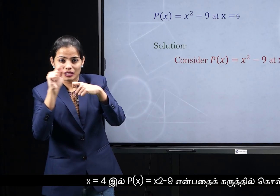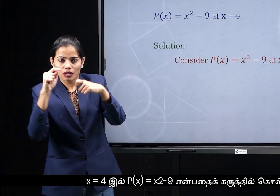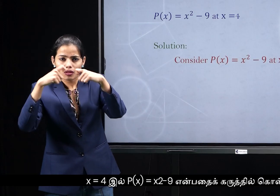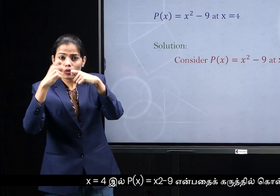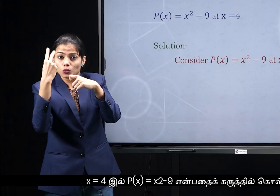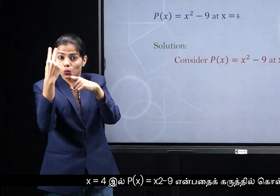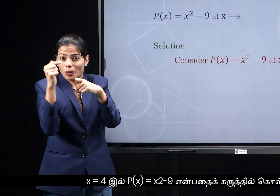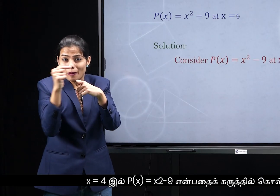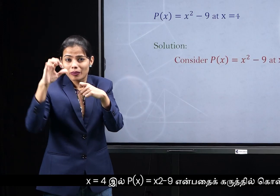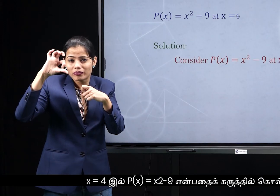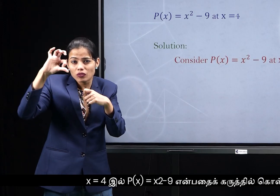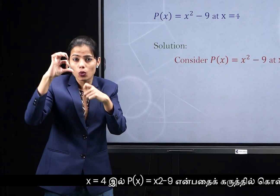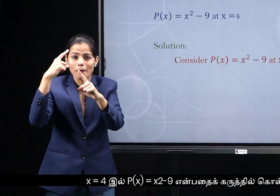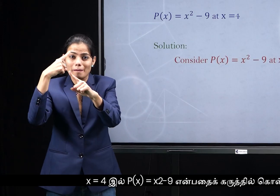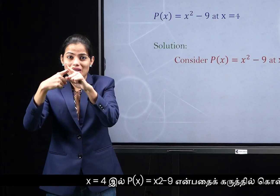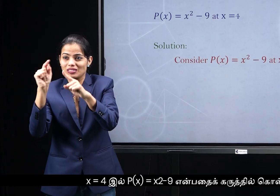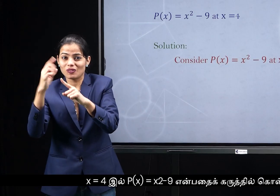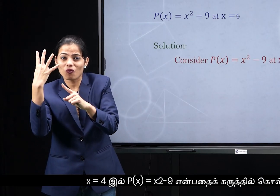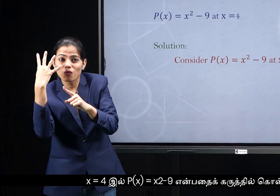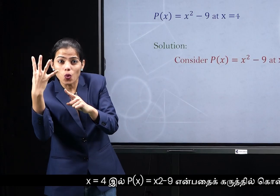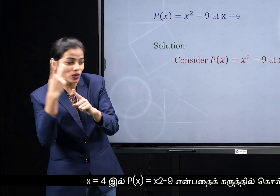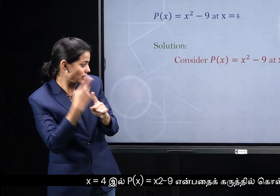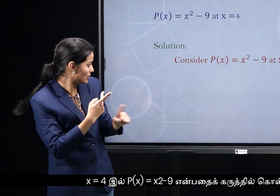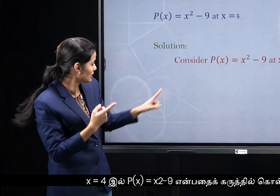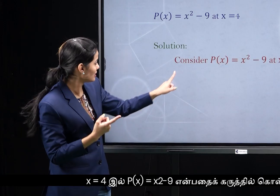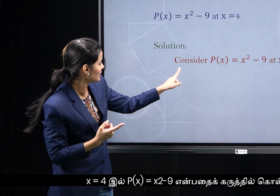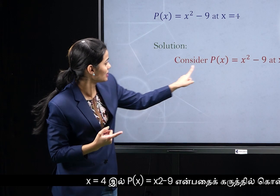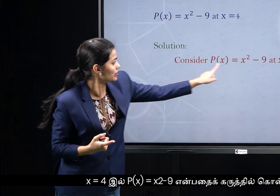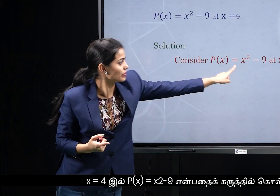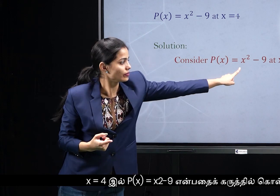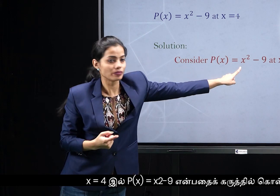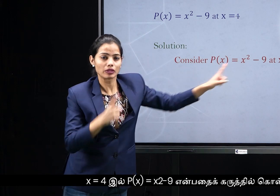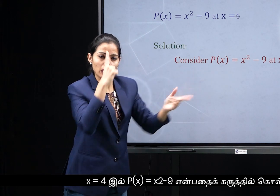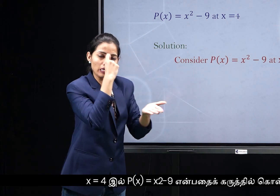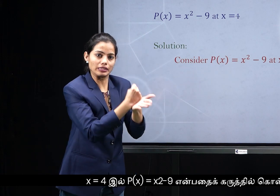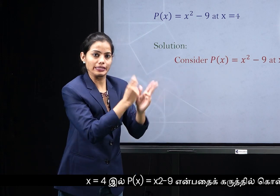எக்ஸ் சமன் எக்ஸ் 2 முதல் 9 வரை என்பதை கருத்தில் கொள்ளுங்கள்.